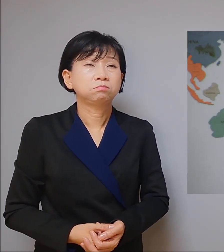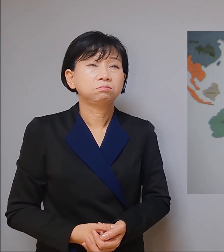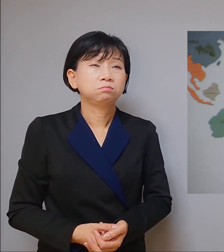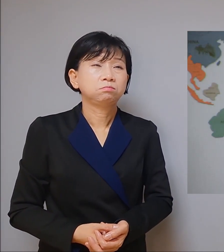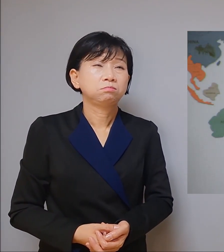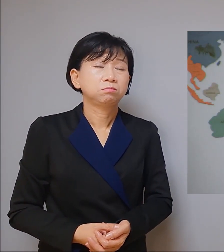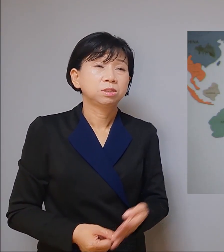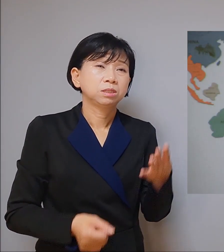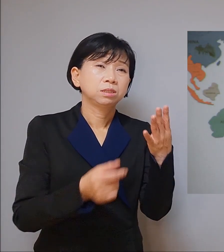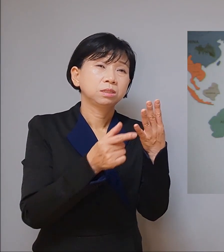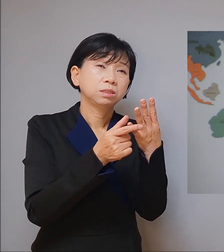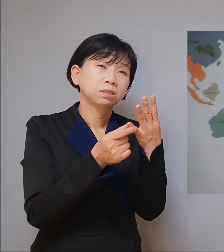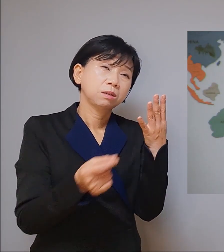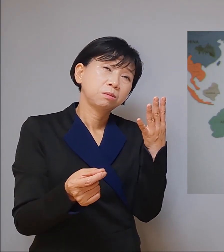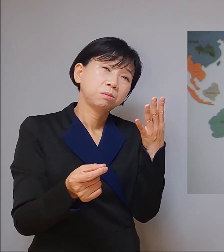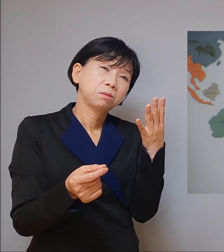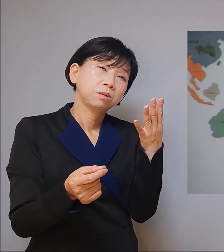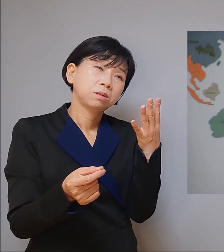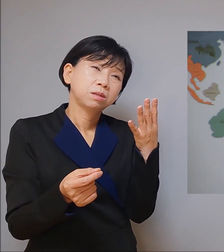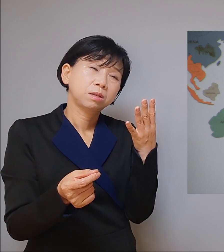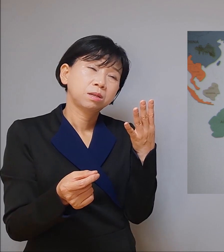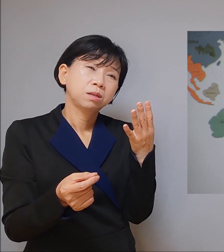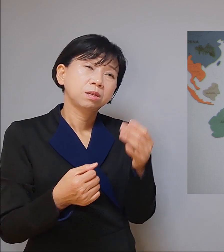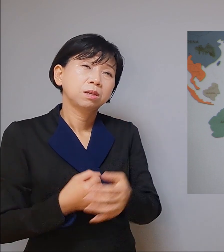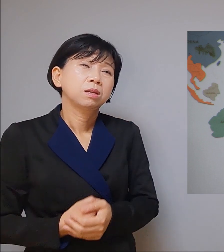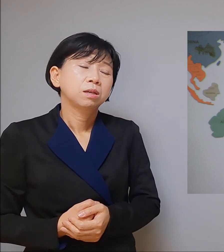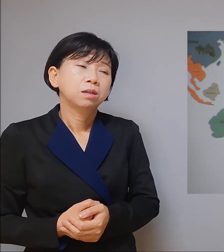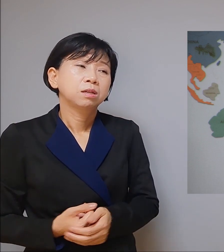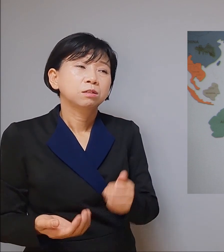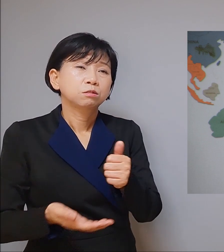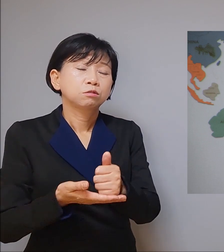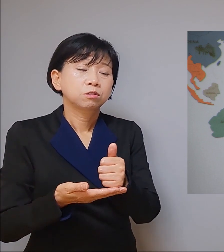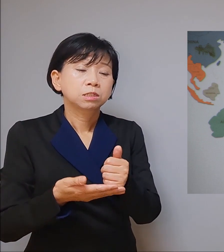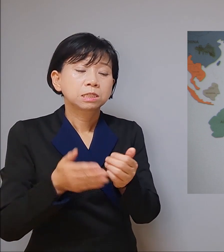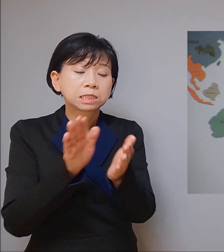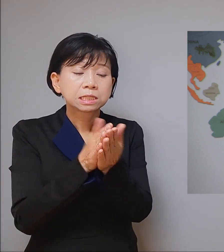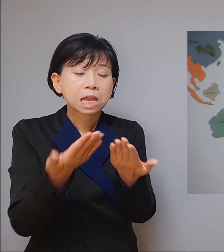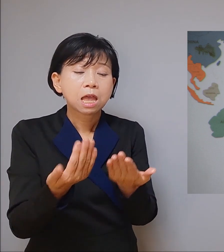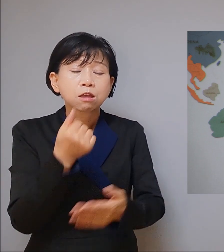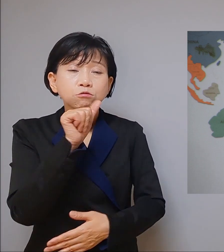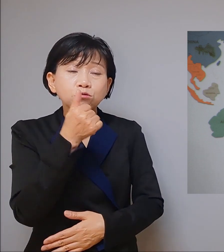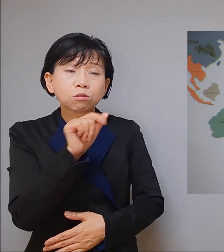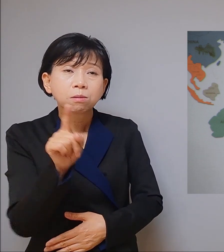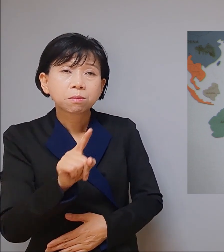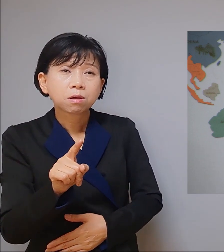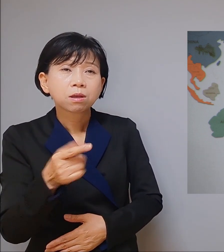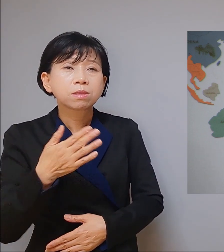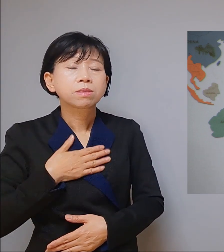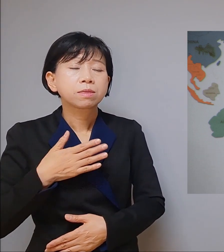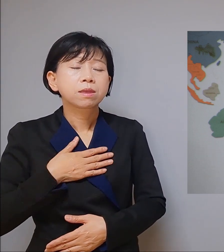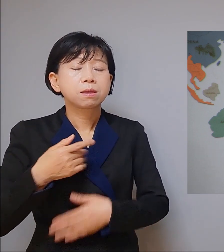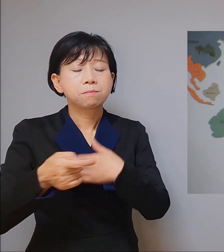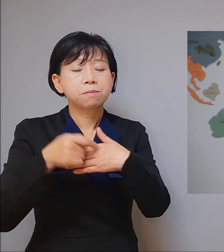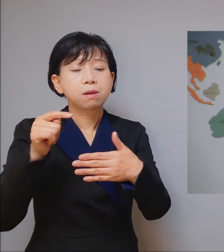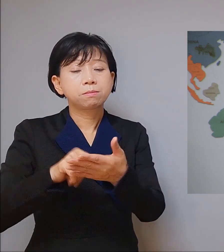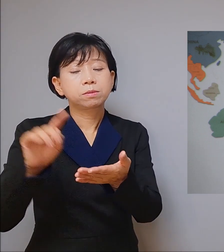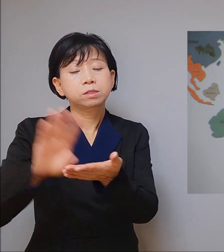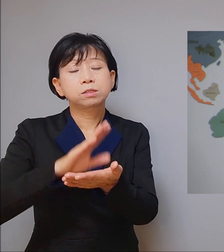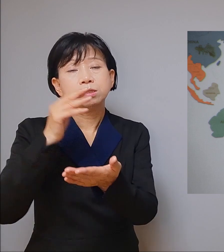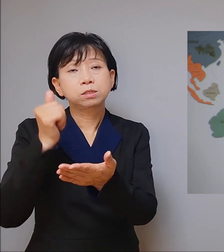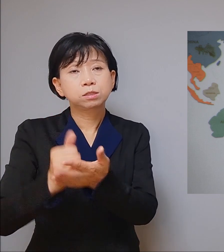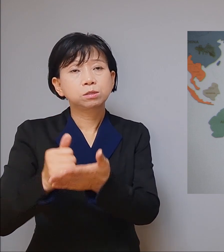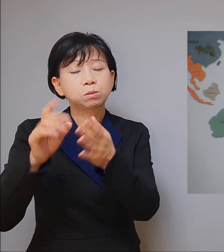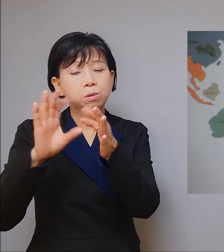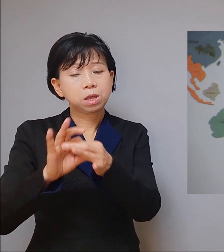우리 4월에 추천 도서가 내 마음 그리스도의 집입니다.